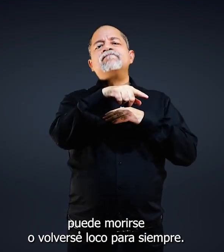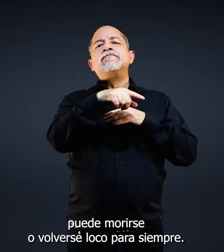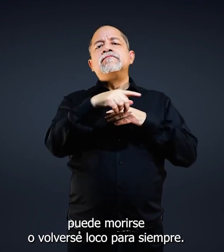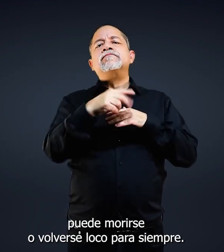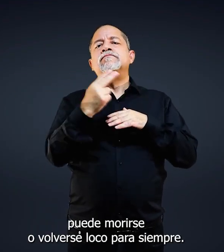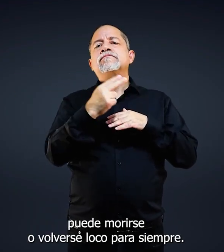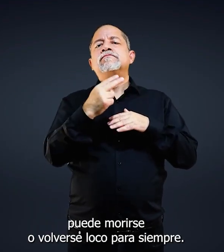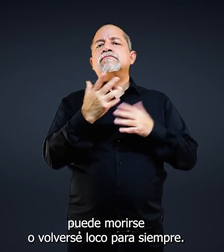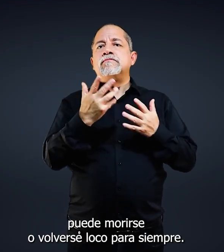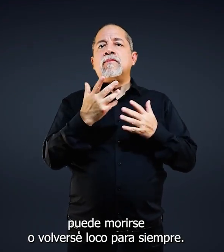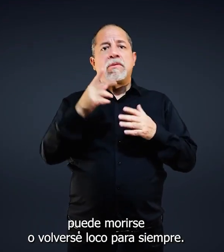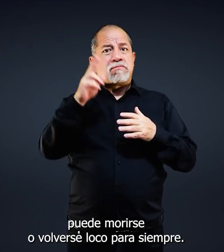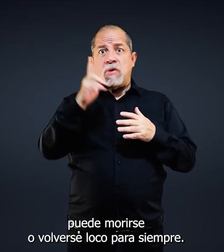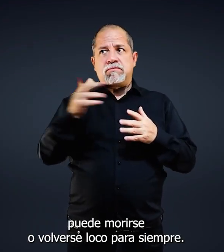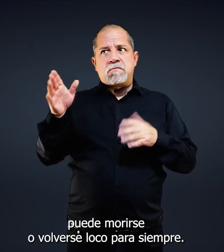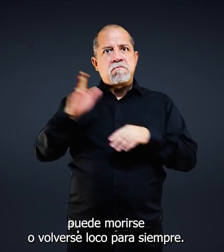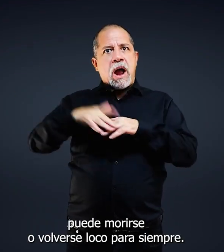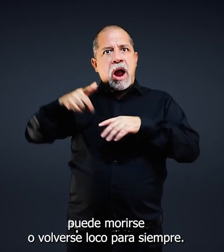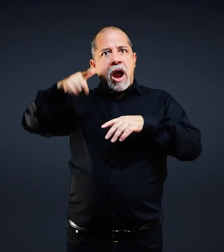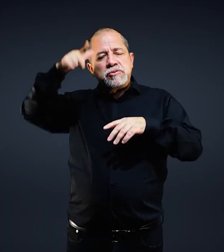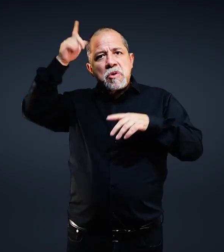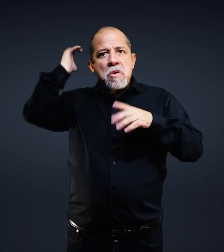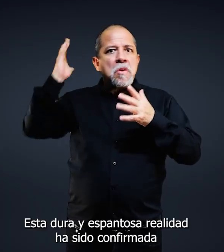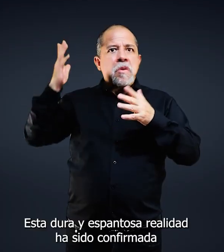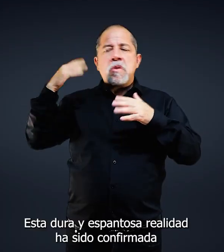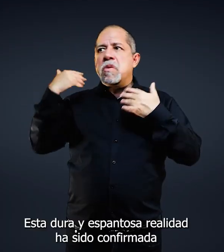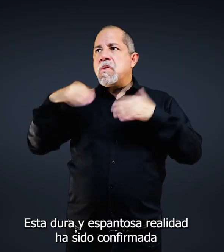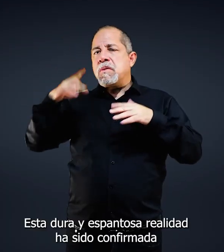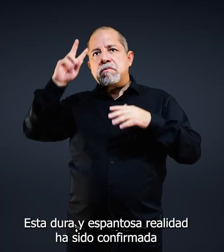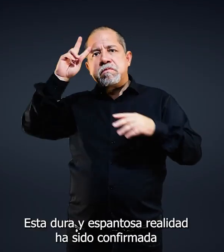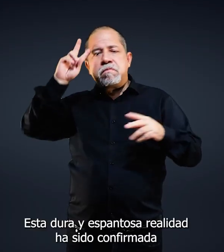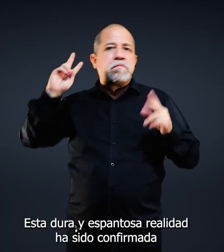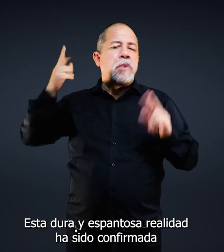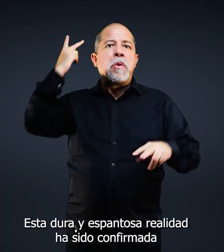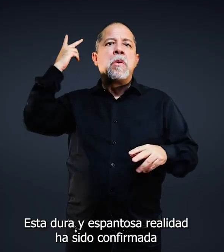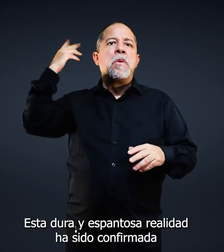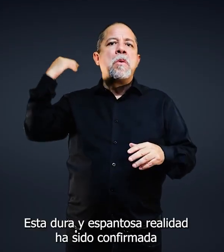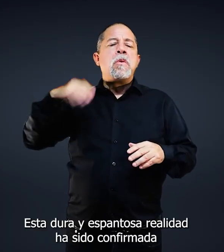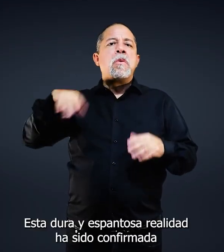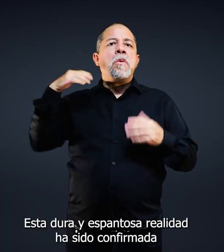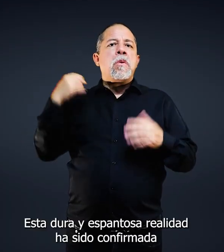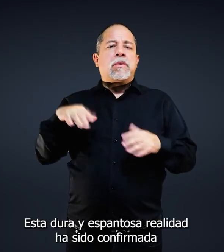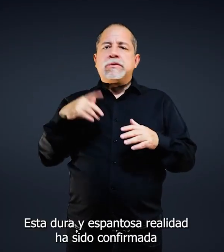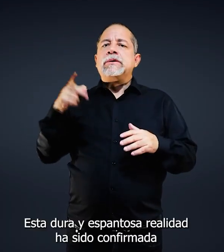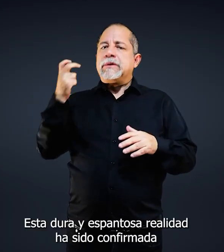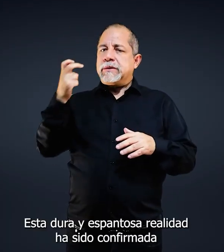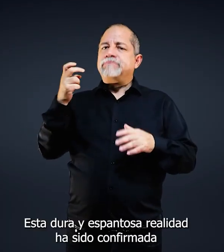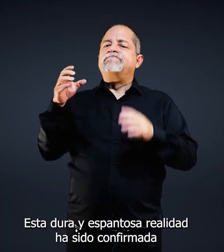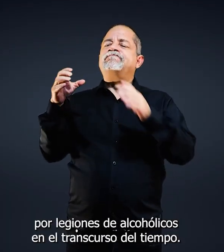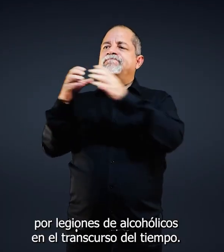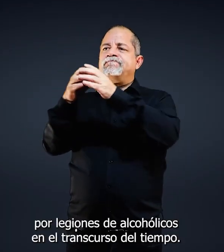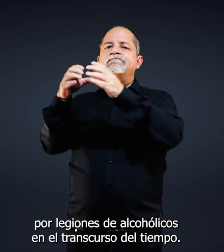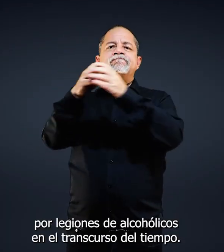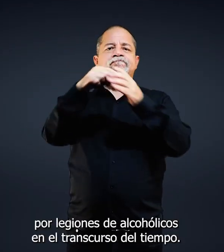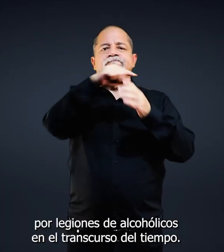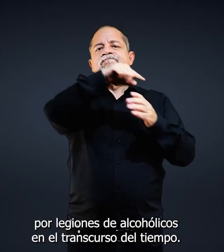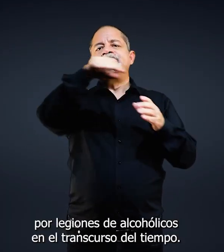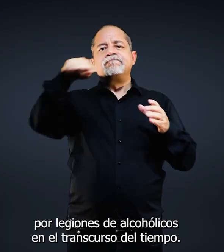o volverse loco para siempre. Esta dura y espantosa realidad ha sido confirmada por legiones de alcohólicos en